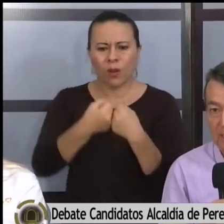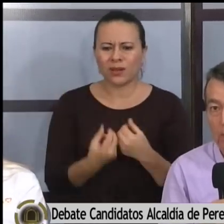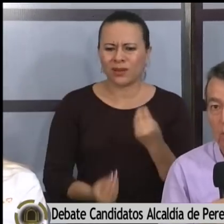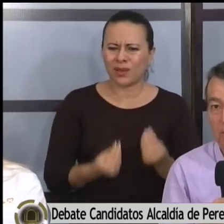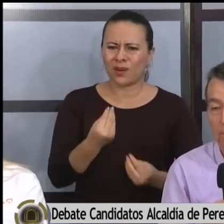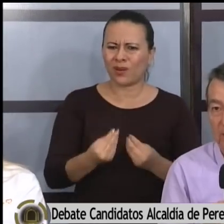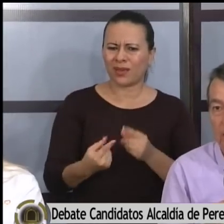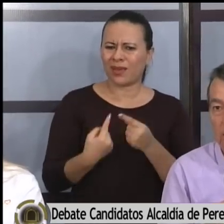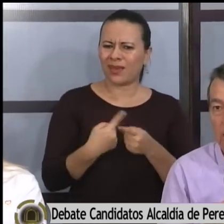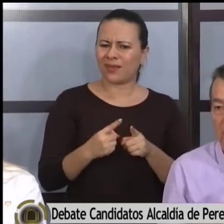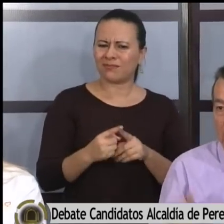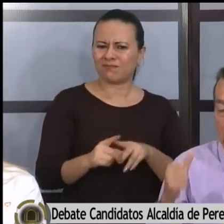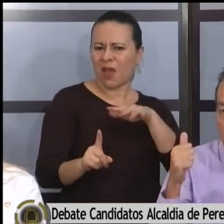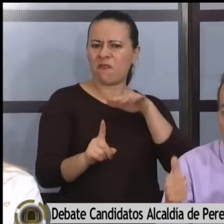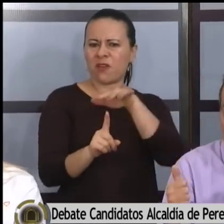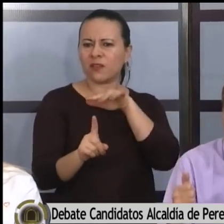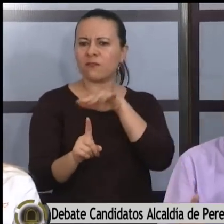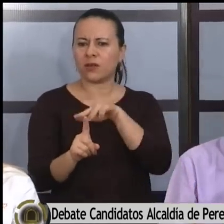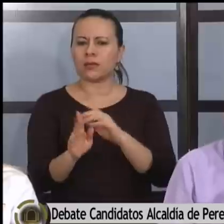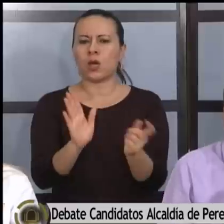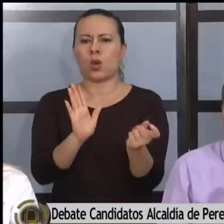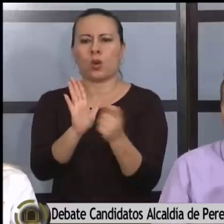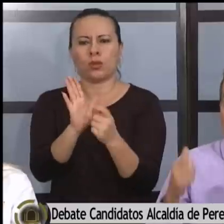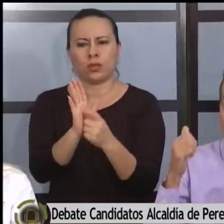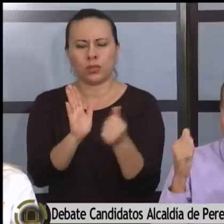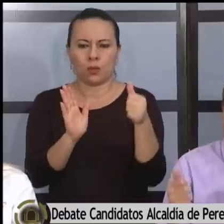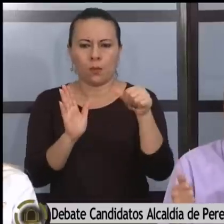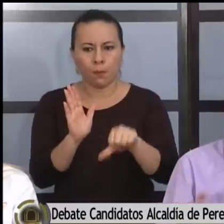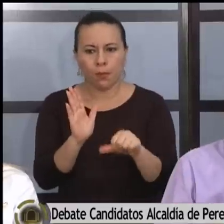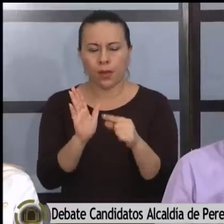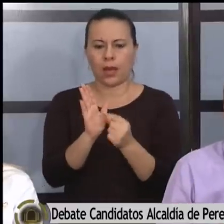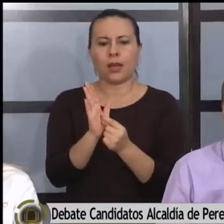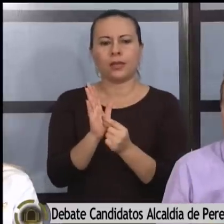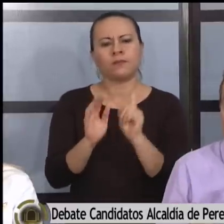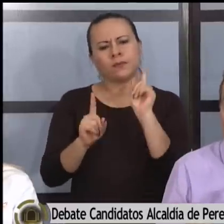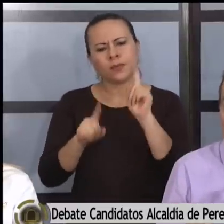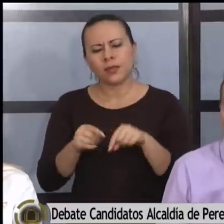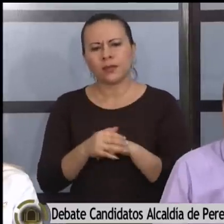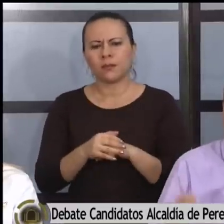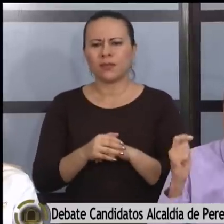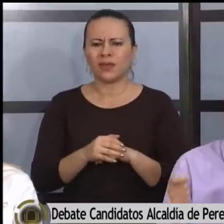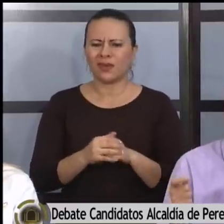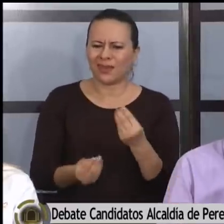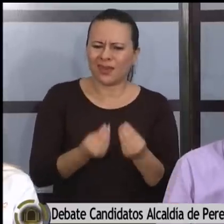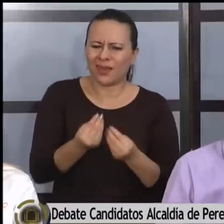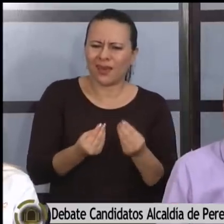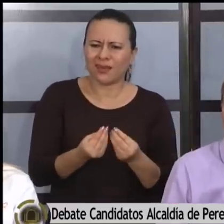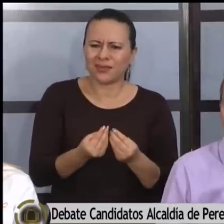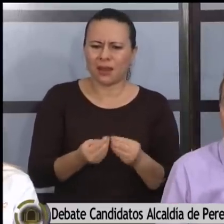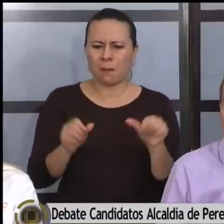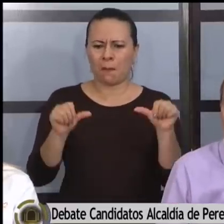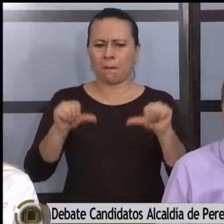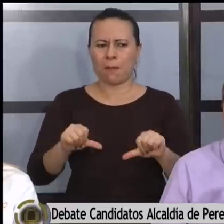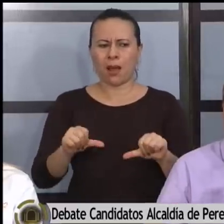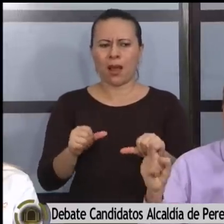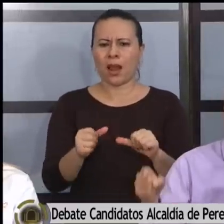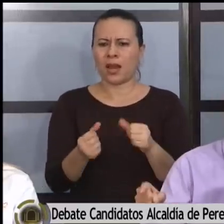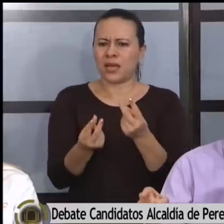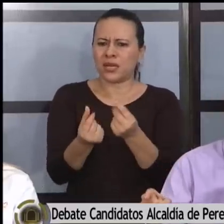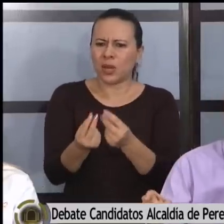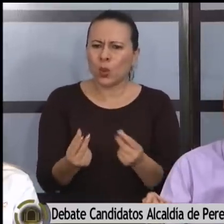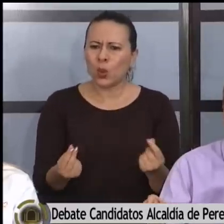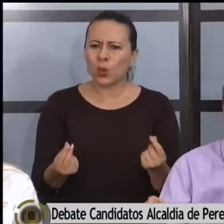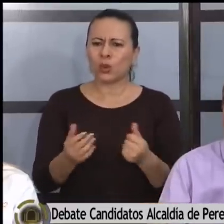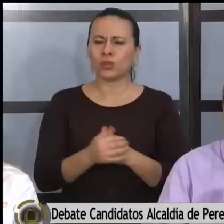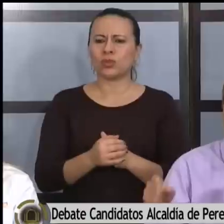y deshaciendo en esa empresa. Materia de contratación, hay un cartel de las conciliaciones, hay un pésimo manejo de los recursos públicos, obras